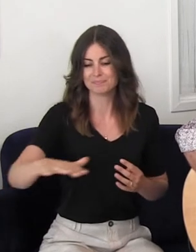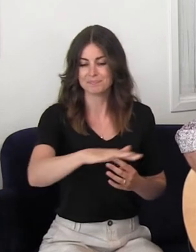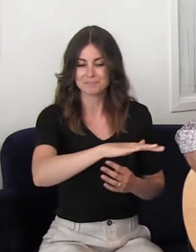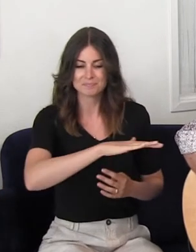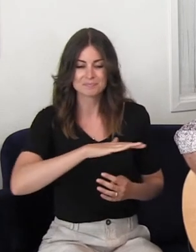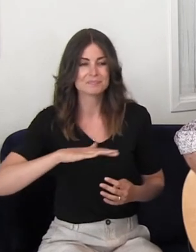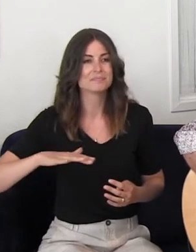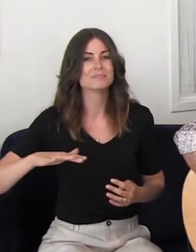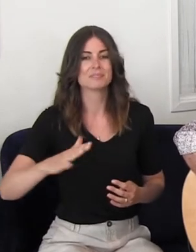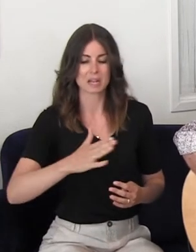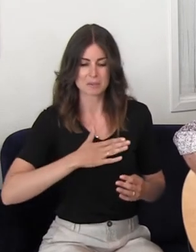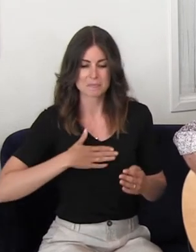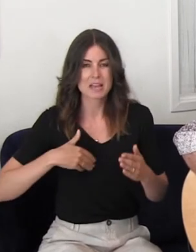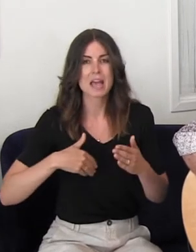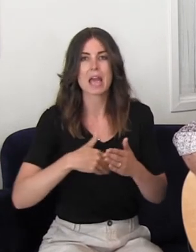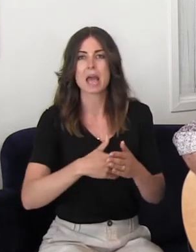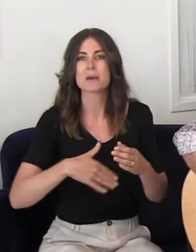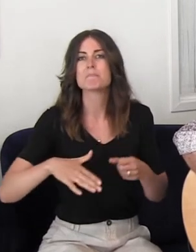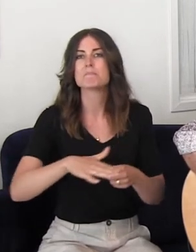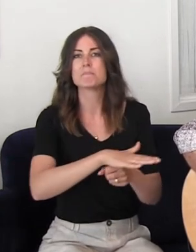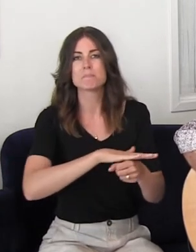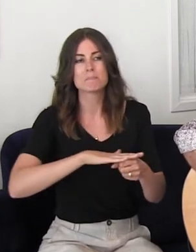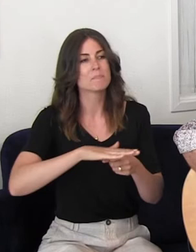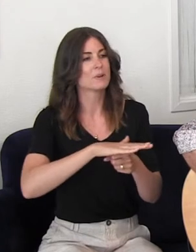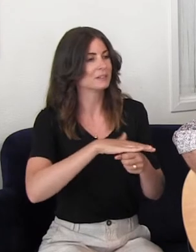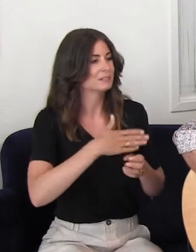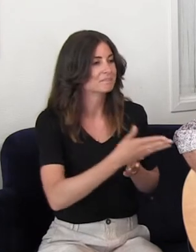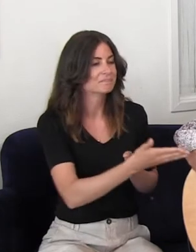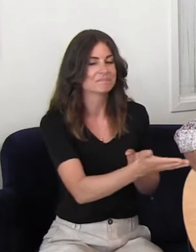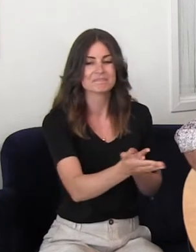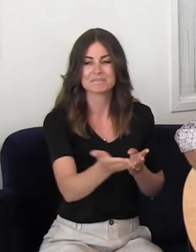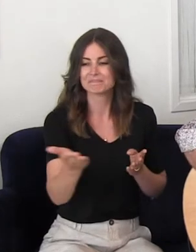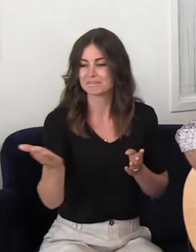Står min hembygd och hälsar mig glad.